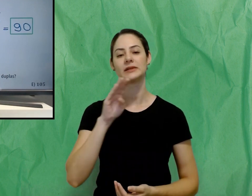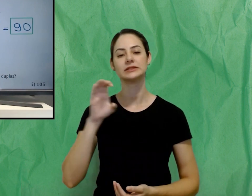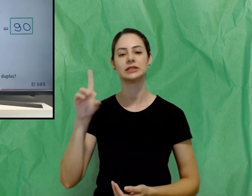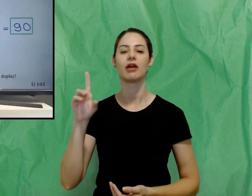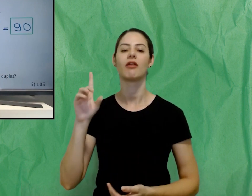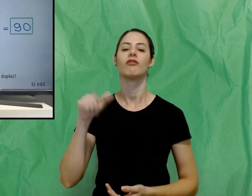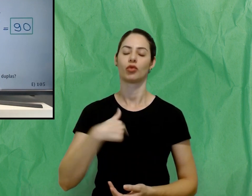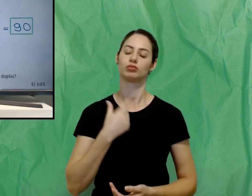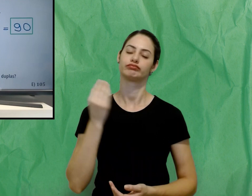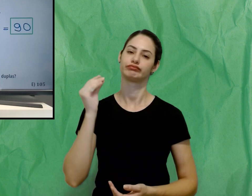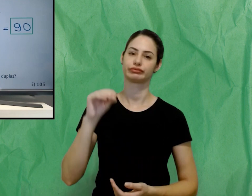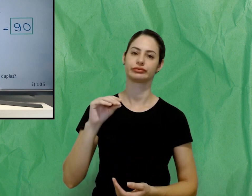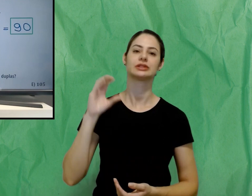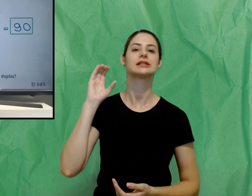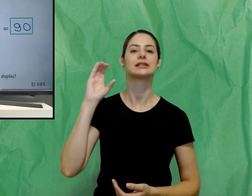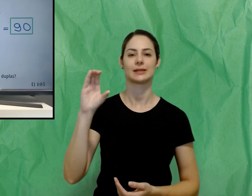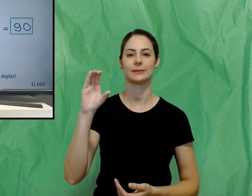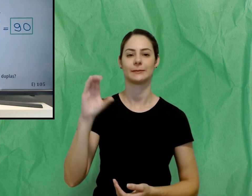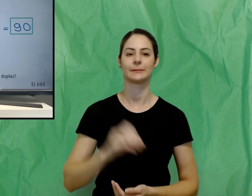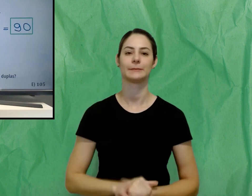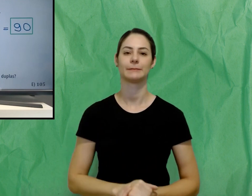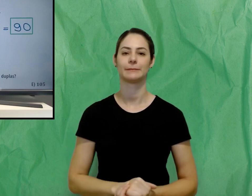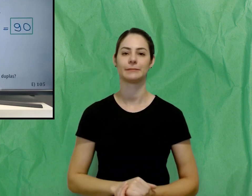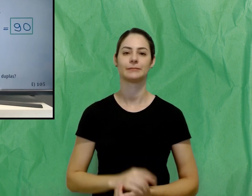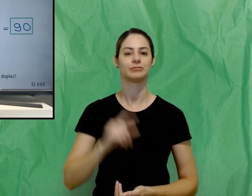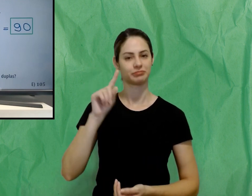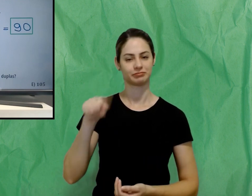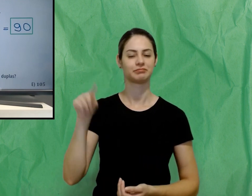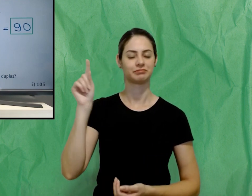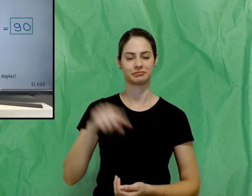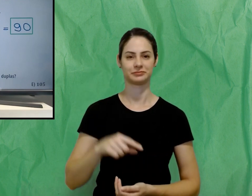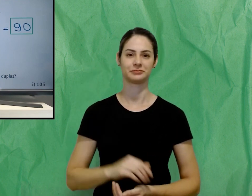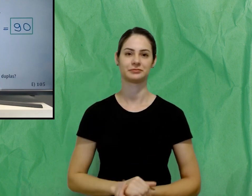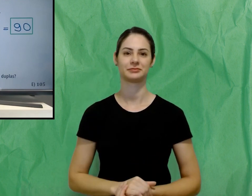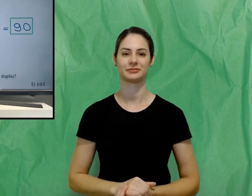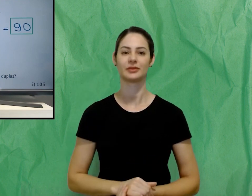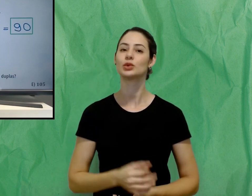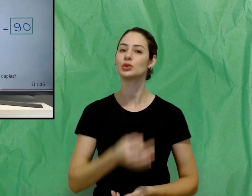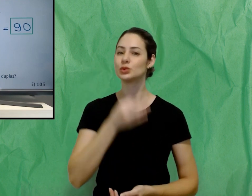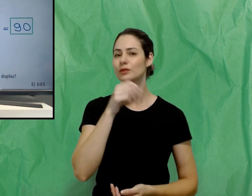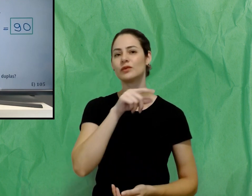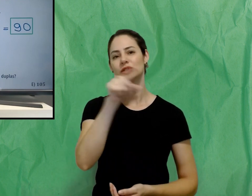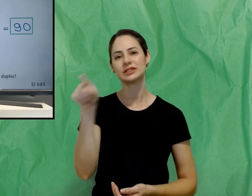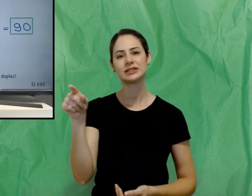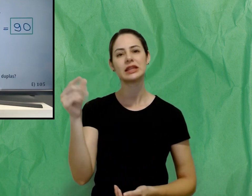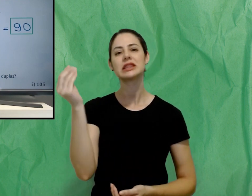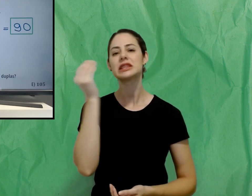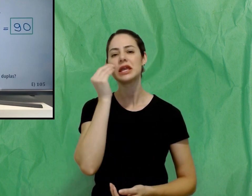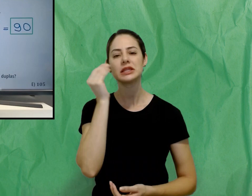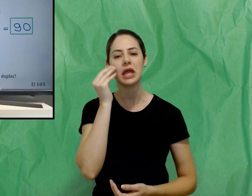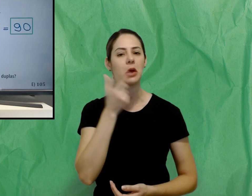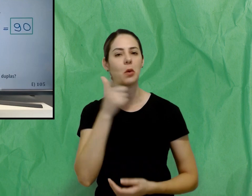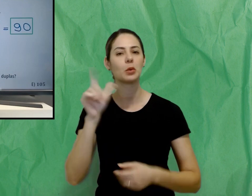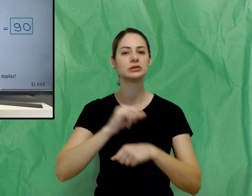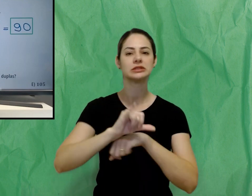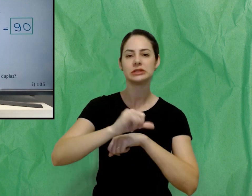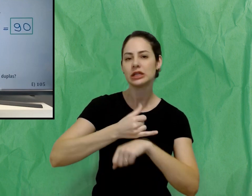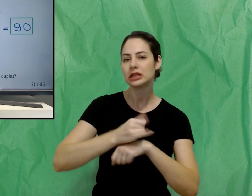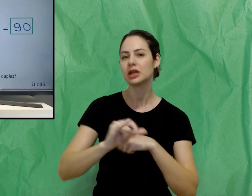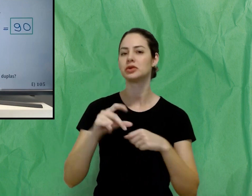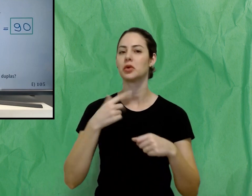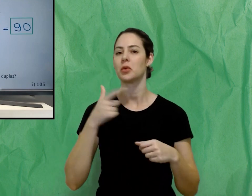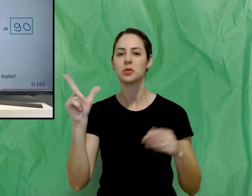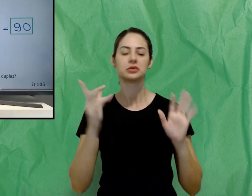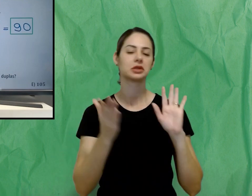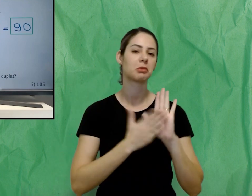marcaremos a letra C de casa. Sugiro que você tente de outra forma, né, de outra proposta de